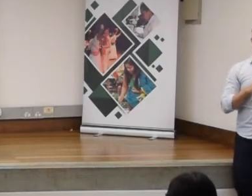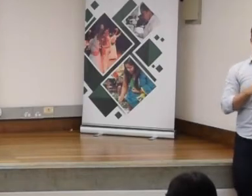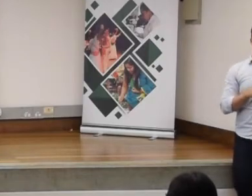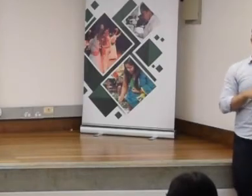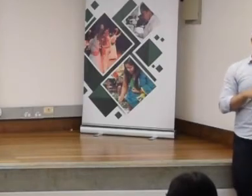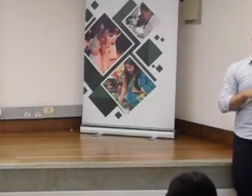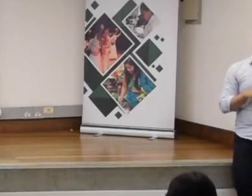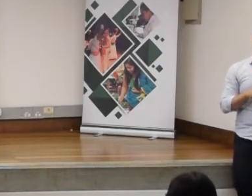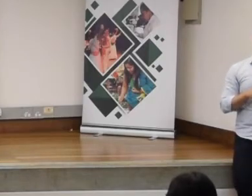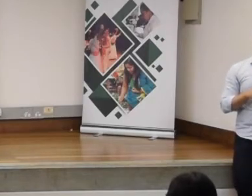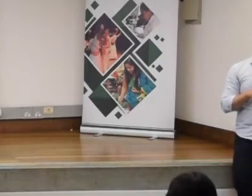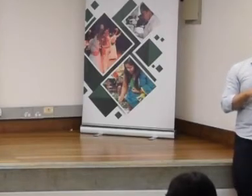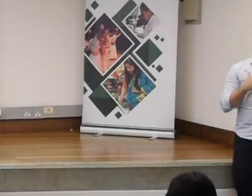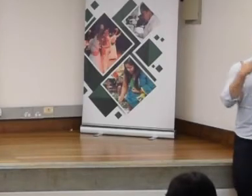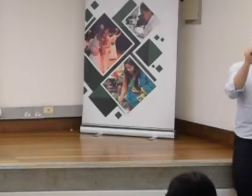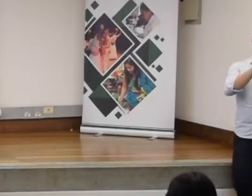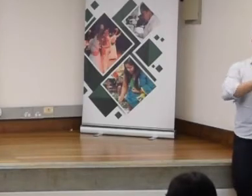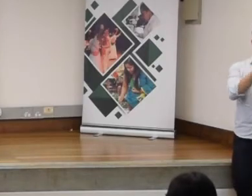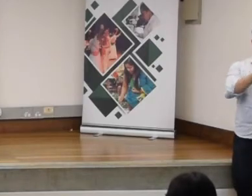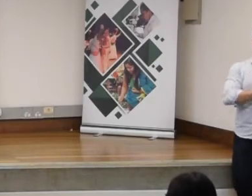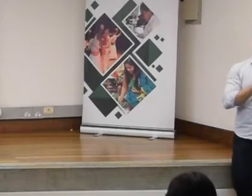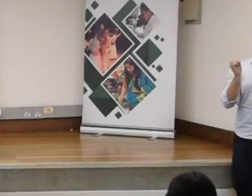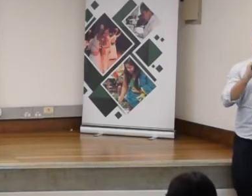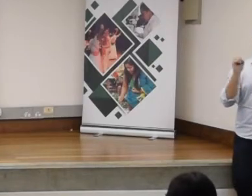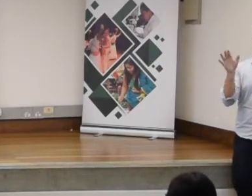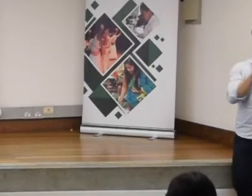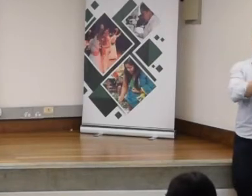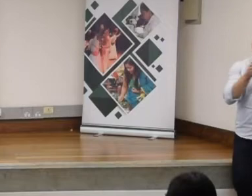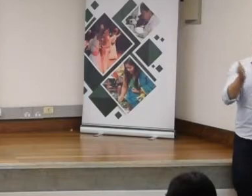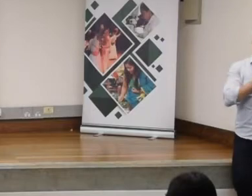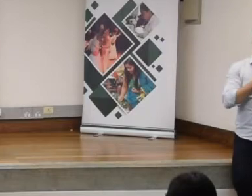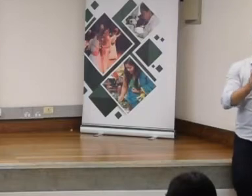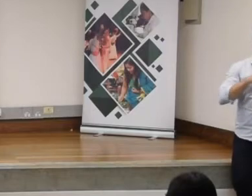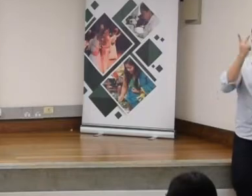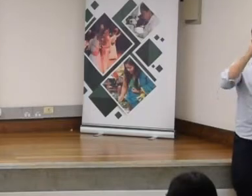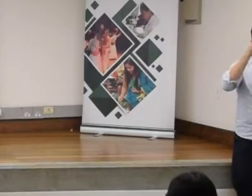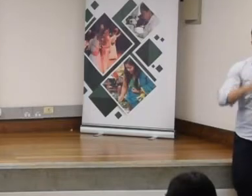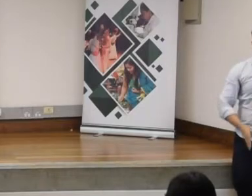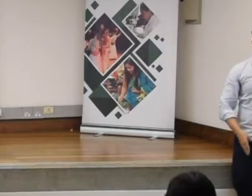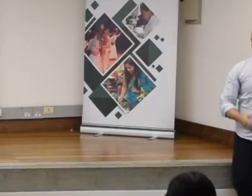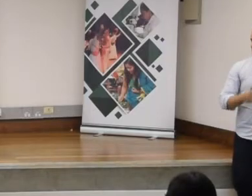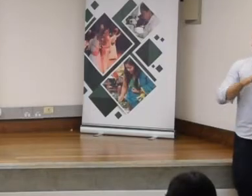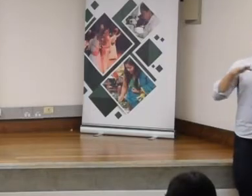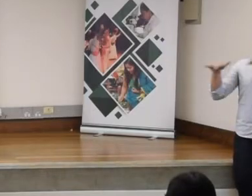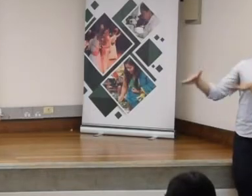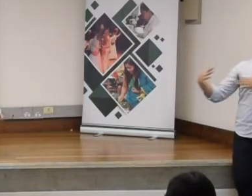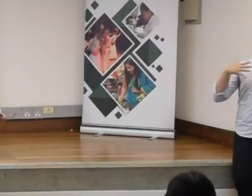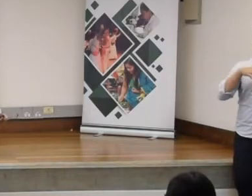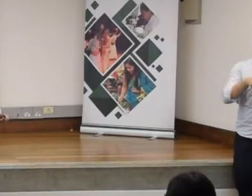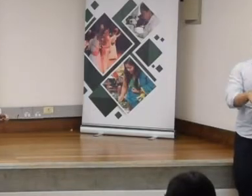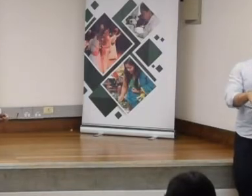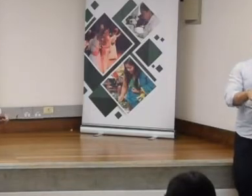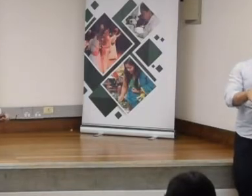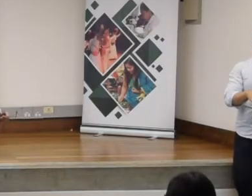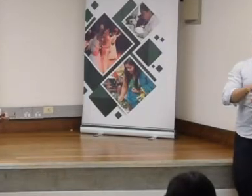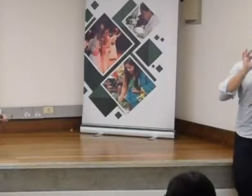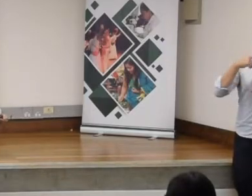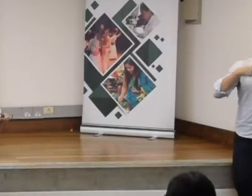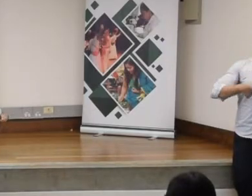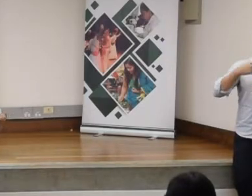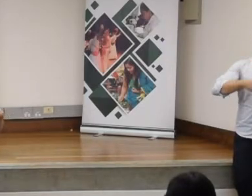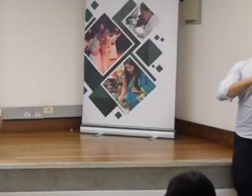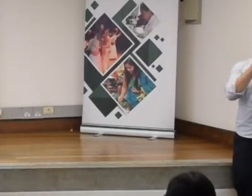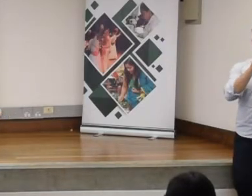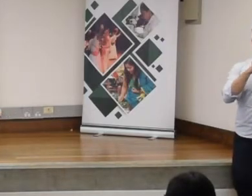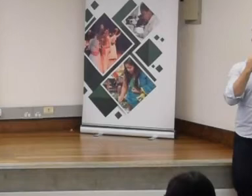en la agenda y todo el mundo sacó tiempo. Los viernes se volvieron los viernes de la red. Tenemos una reunión mensual todos